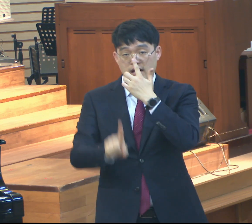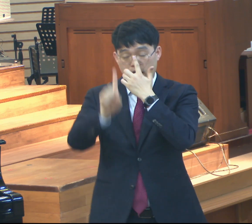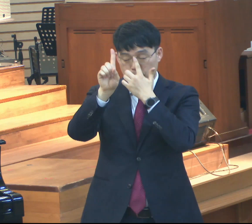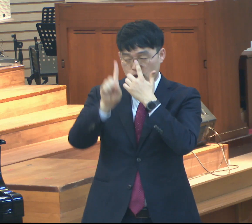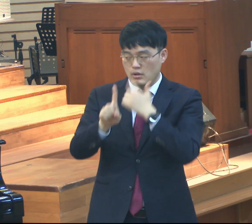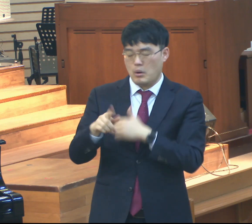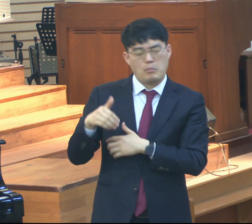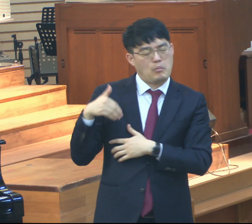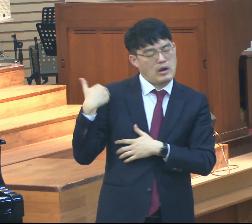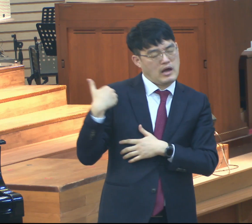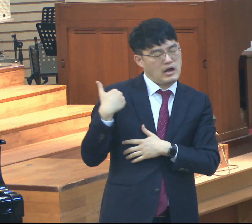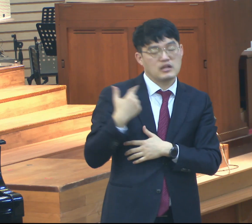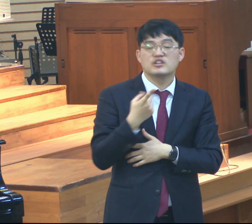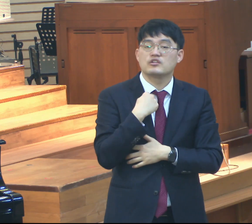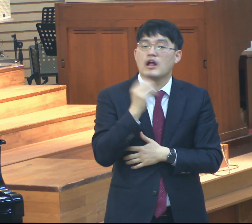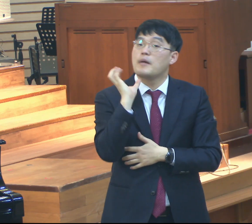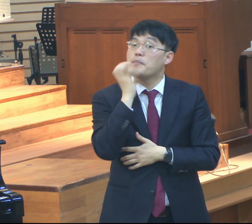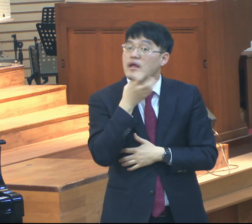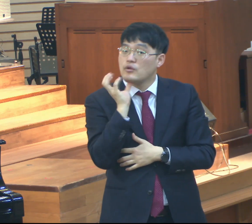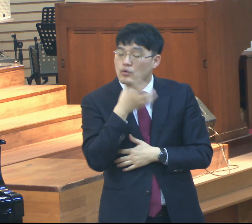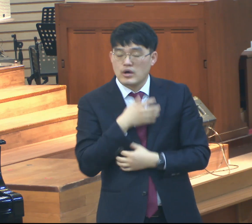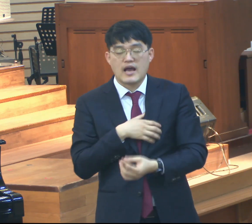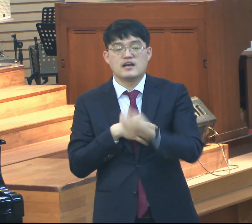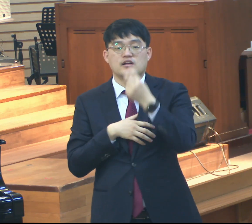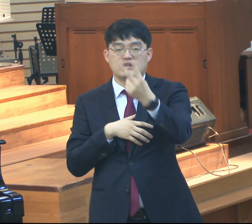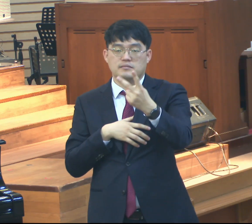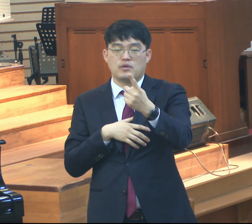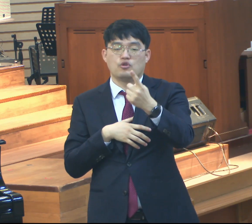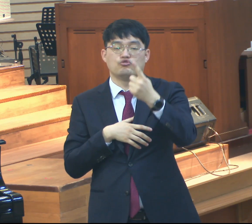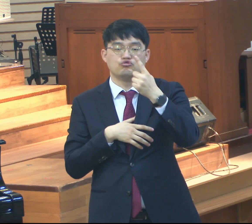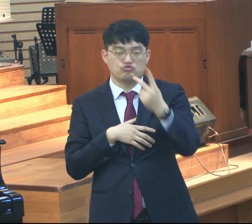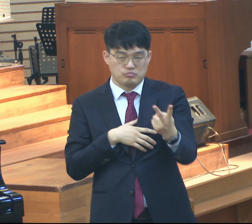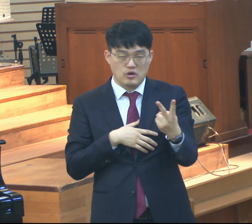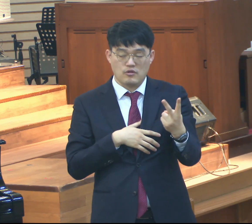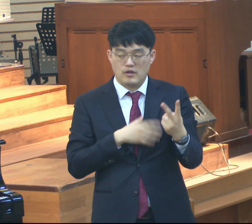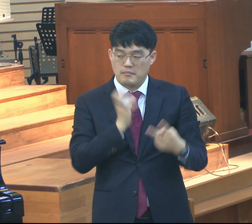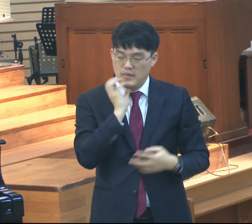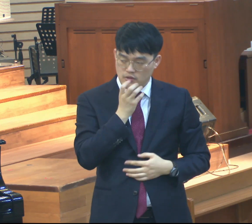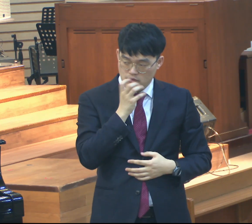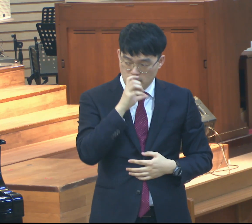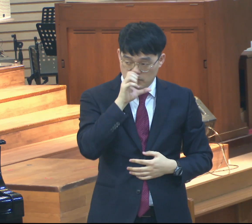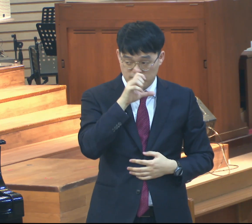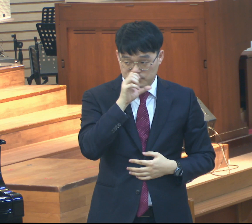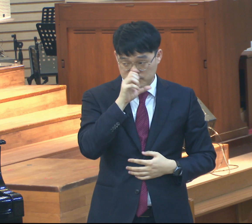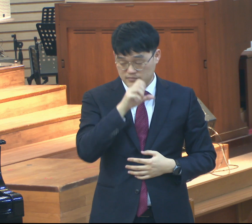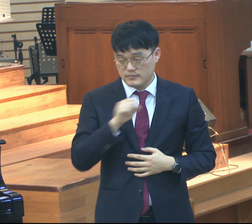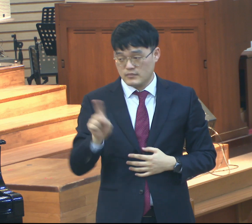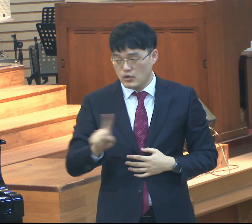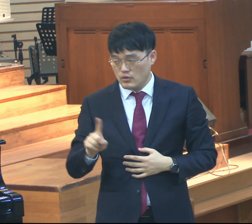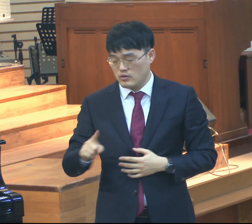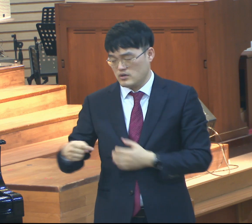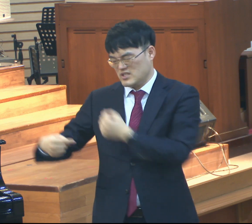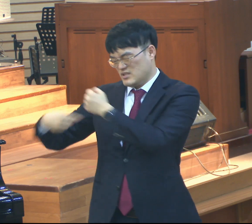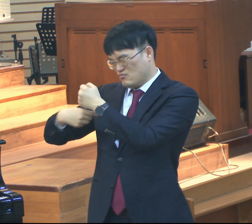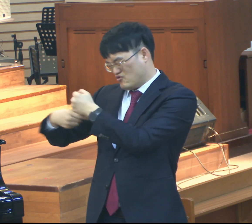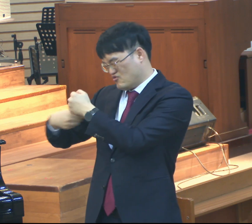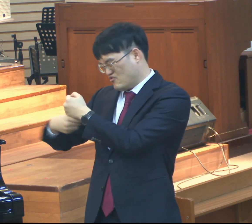베드로의 이 사건을 연속으로 세 개를 놓지 않고 한 번 부인한 그 사이에다가 안나스에게 신문받는